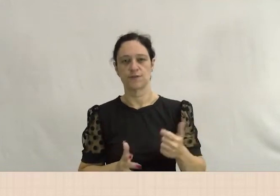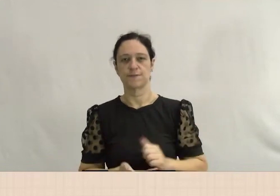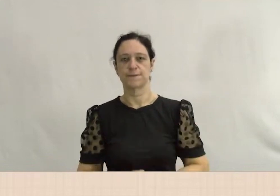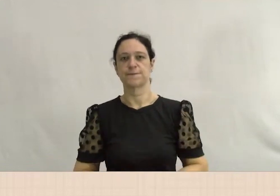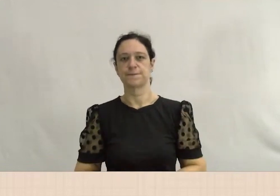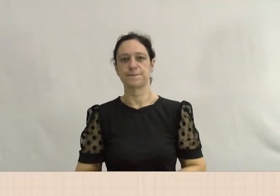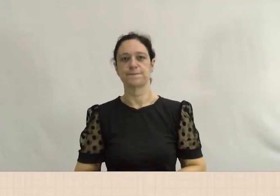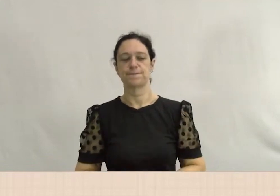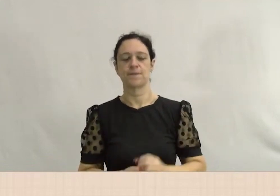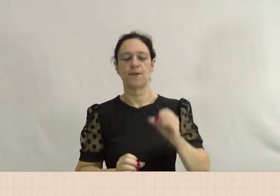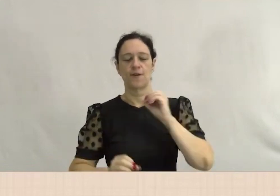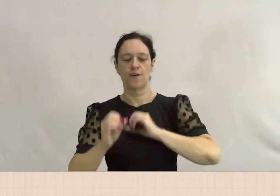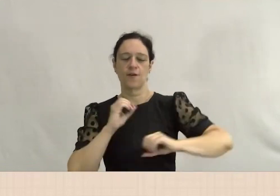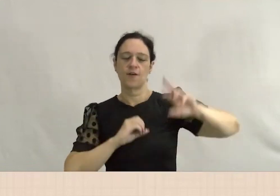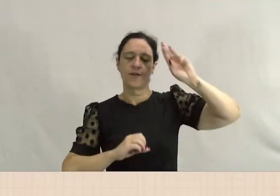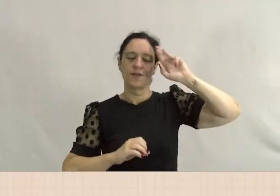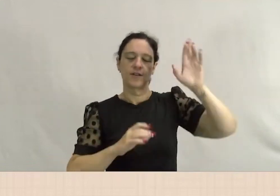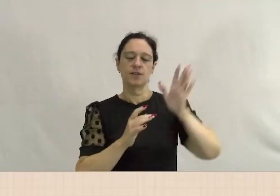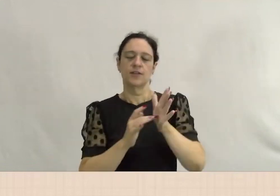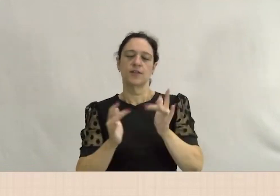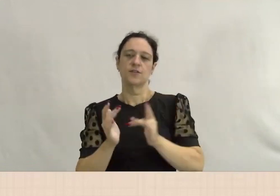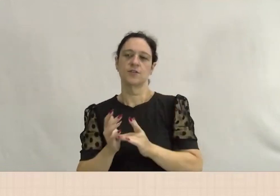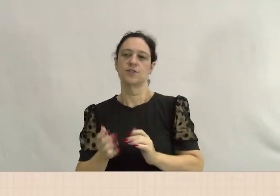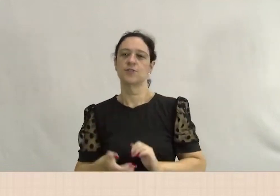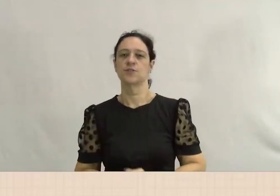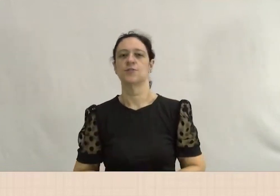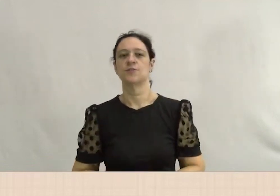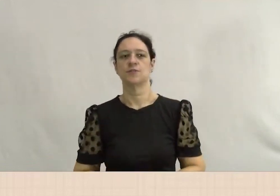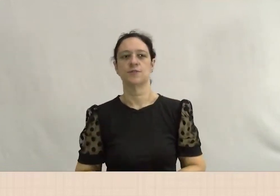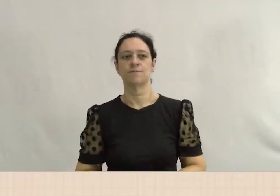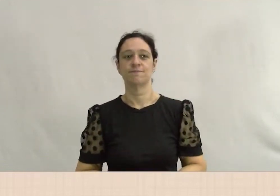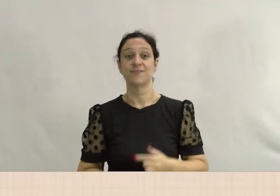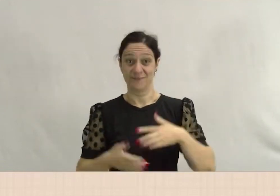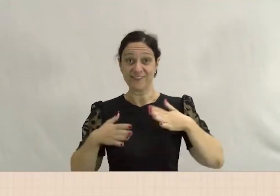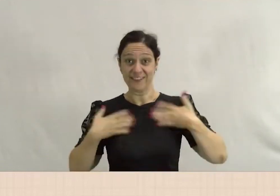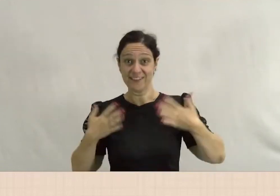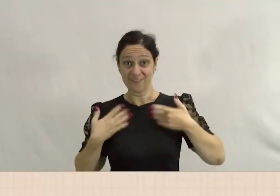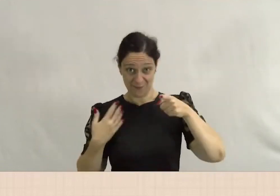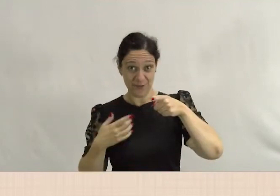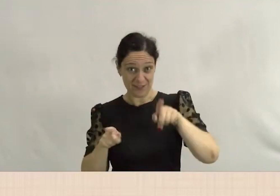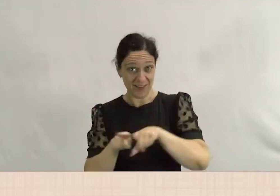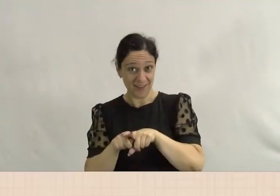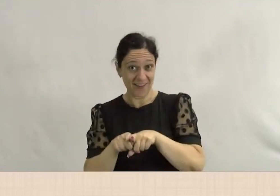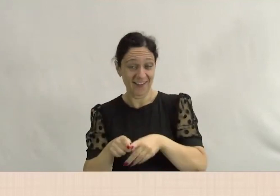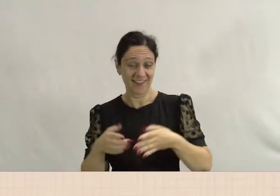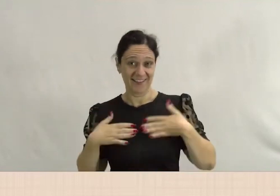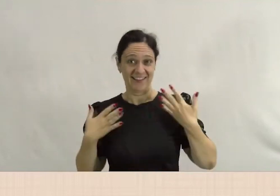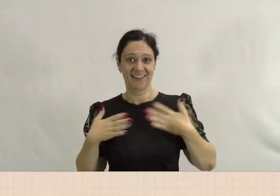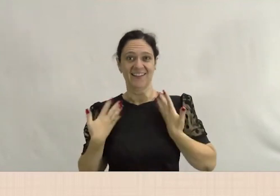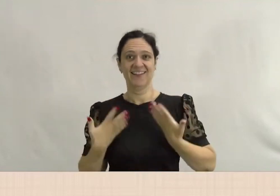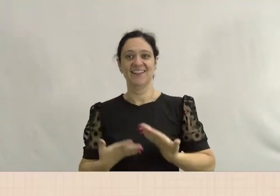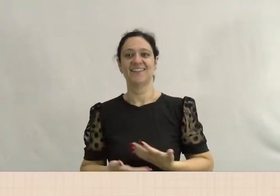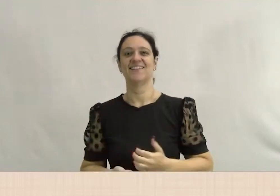Ó Senhor Jesus. Irmão, estou animado, você está animado?